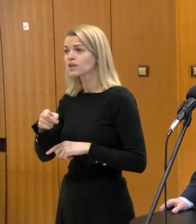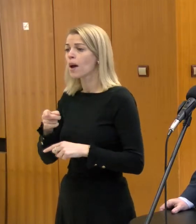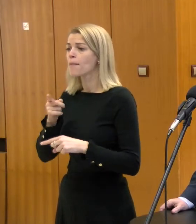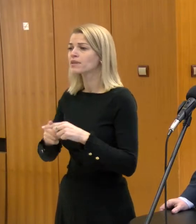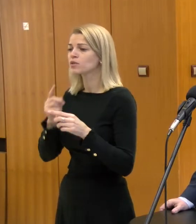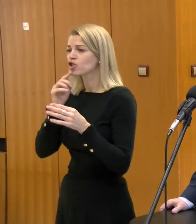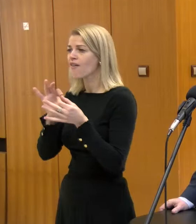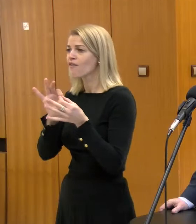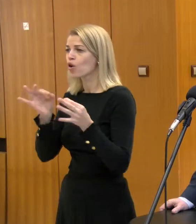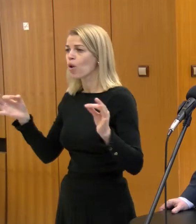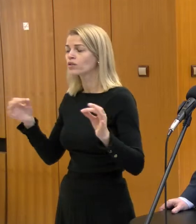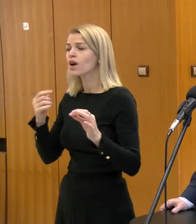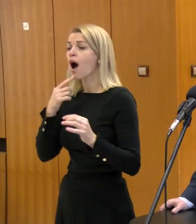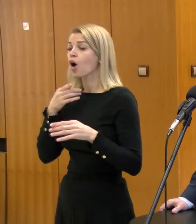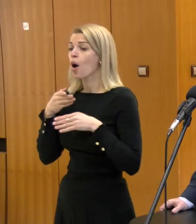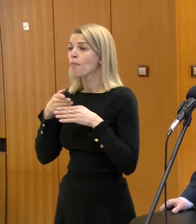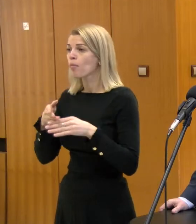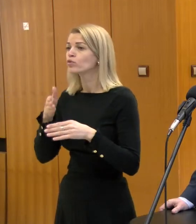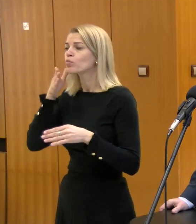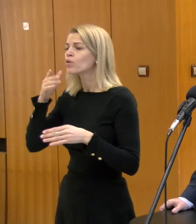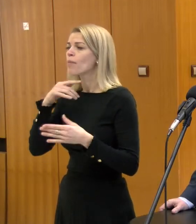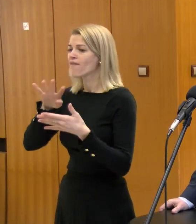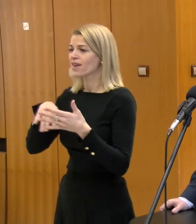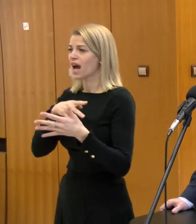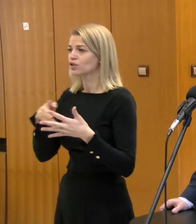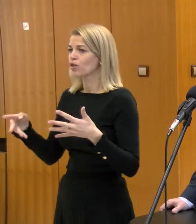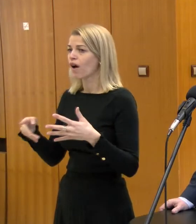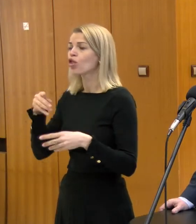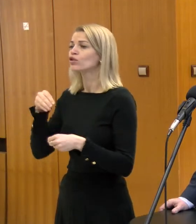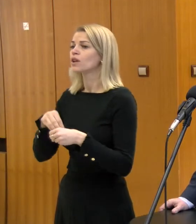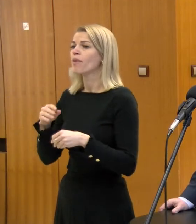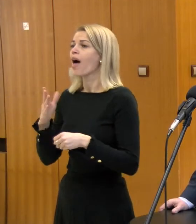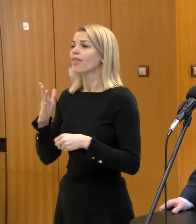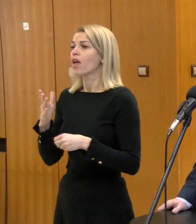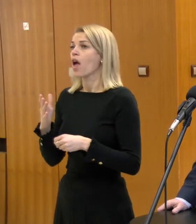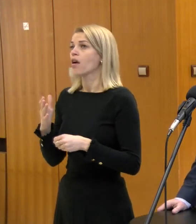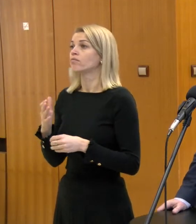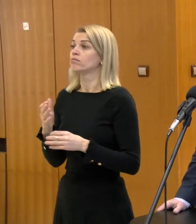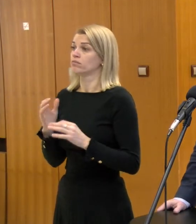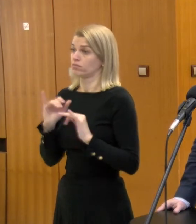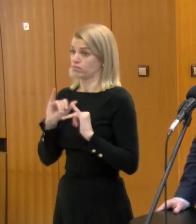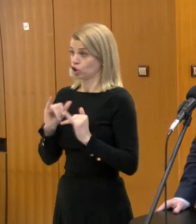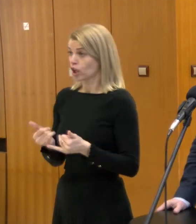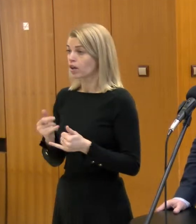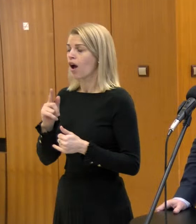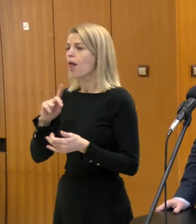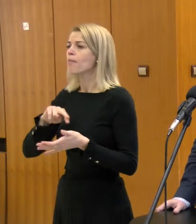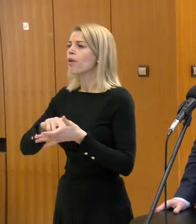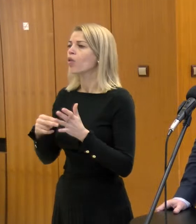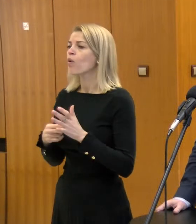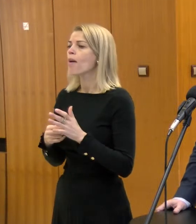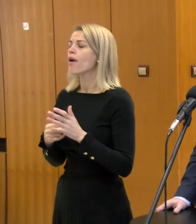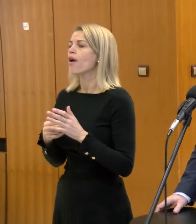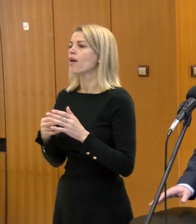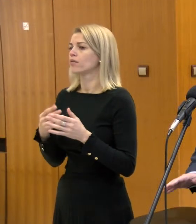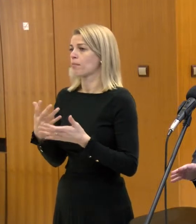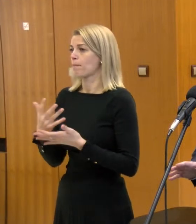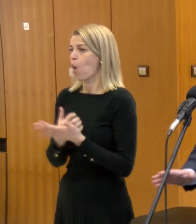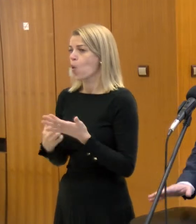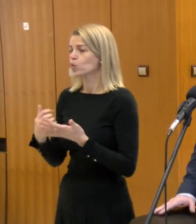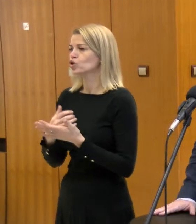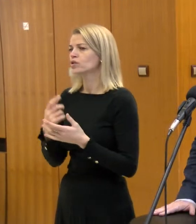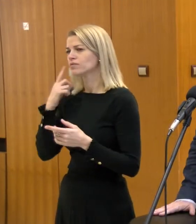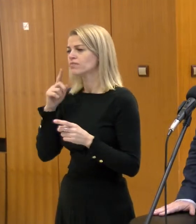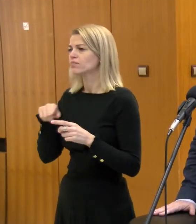presnejších formuláciách, že ako tú pomoc budeme vykazovať. To znamená, nie že či, ale plánujeme použiť podľa môjho